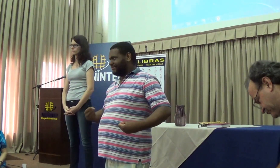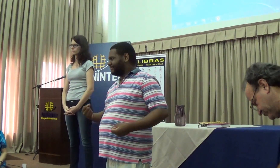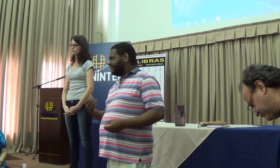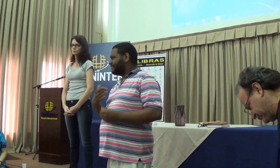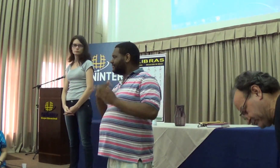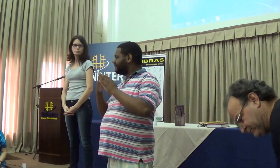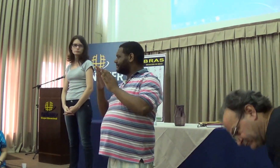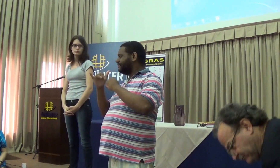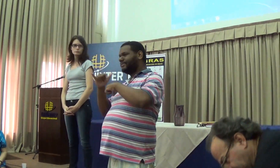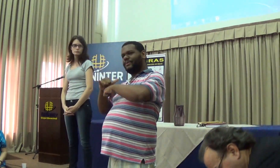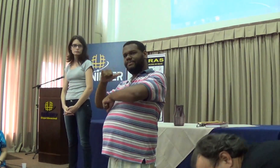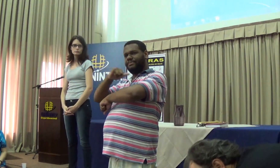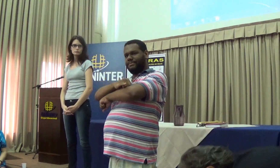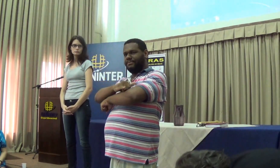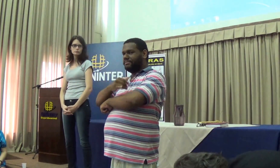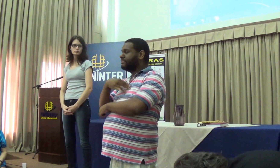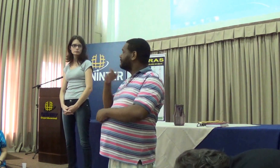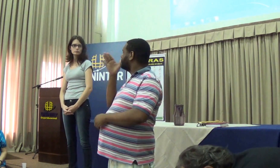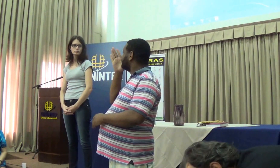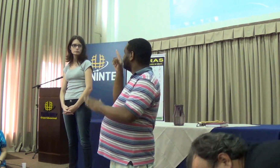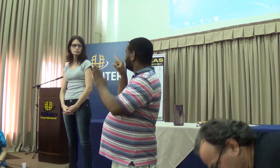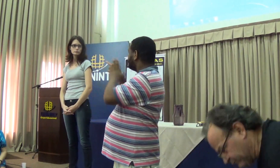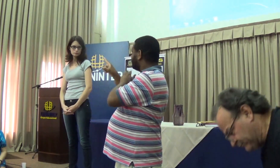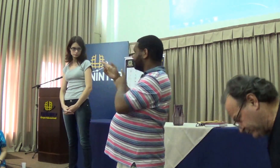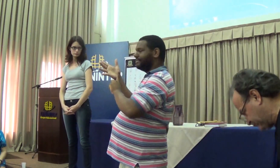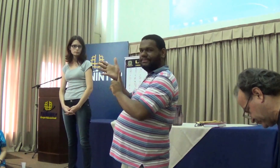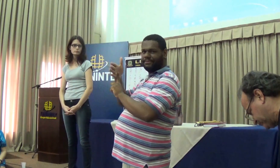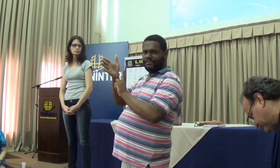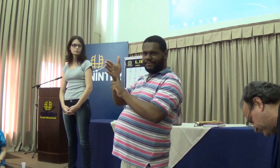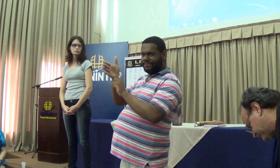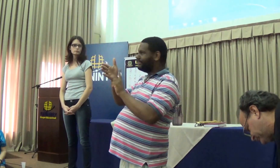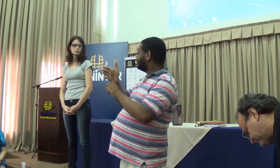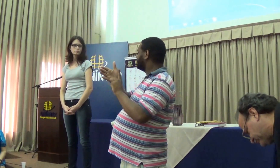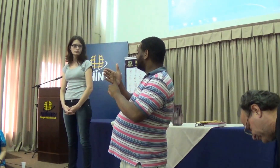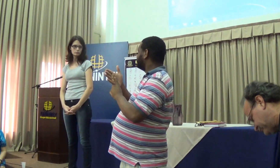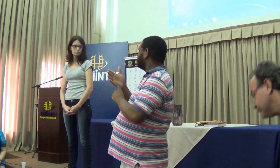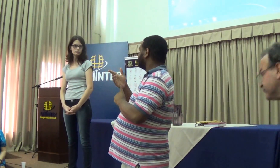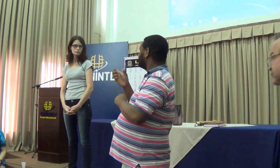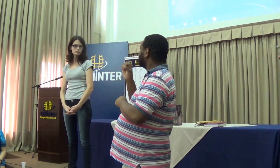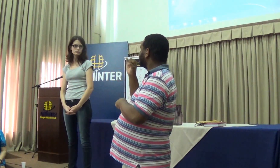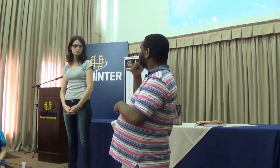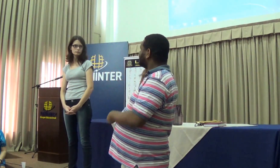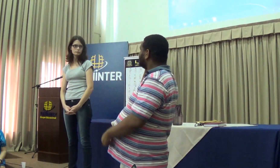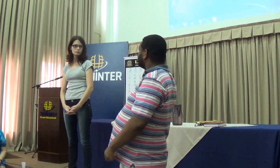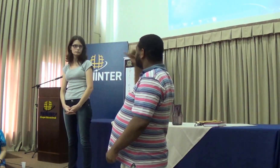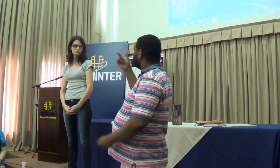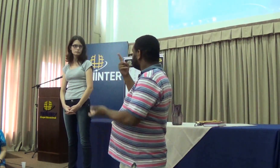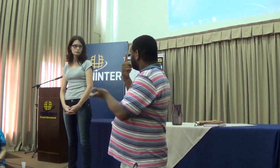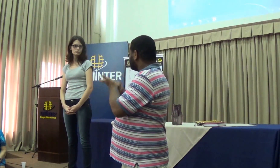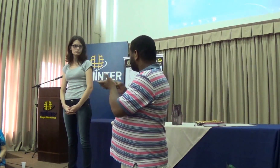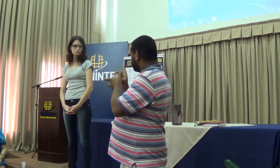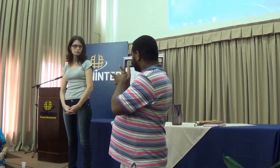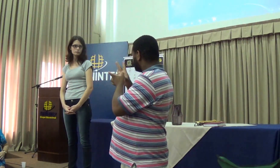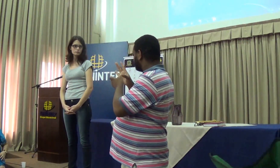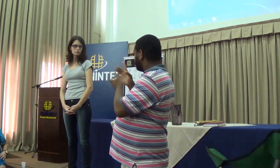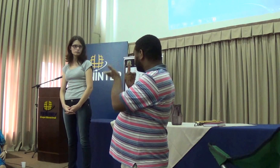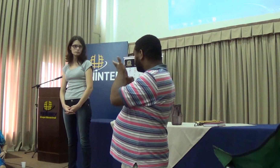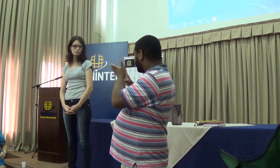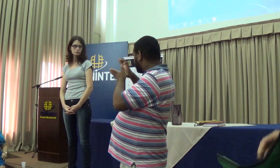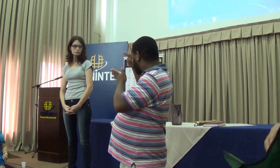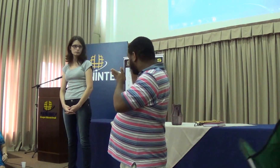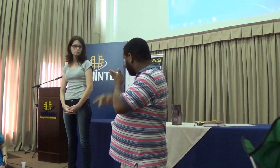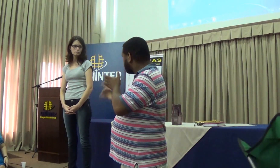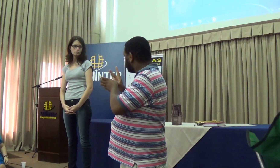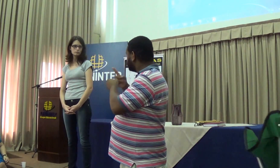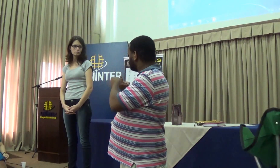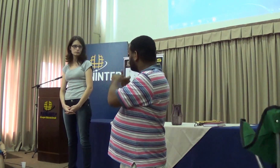Gilberto, meu sinal é esse, eu moro em São José dos Pinhais e eu tenho uma pergunta sobre a Central de Libras. Se eu ligar e